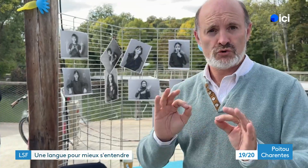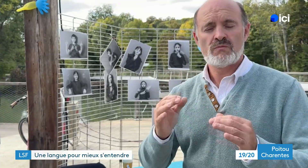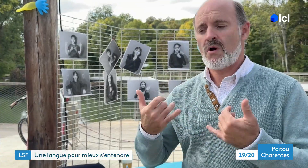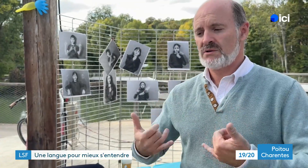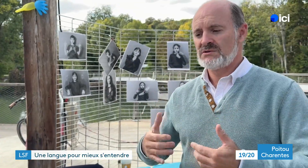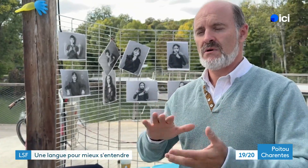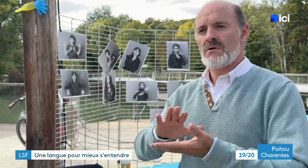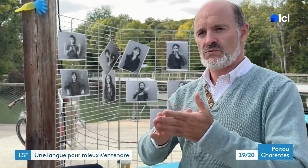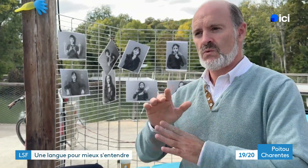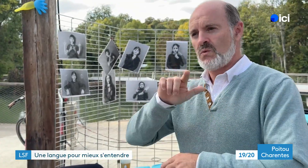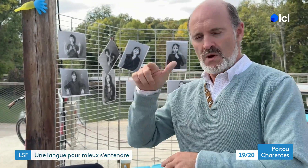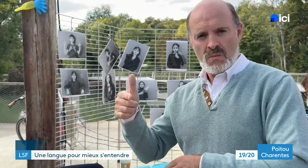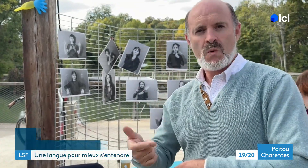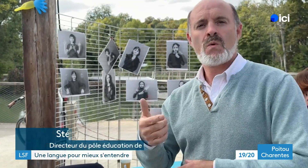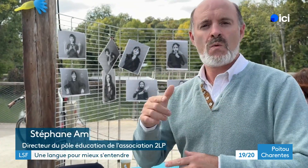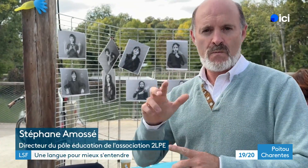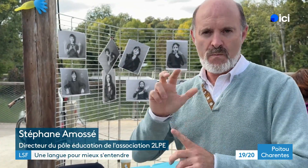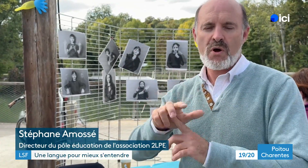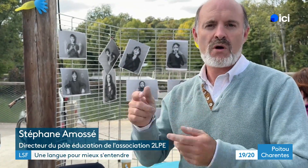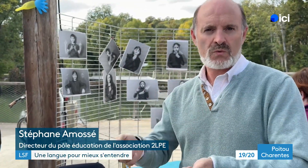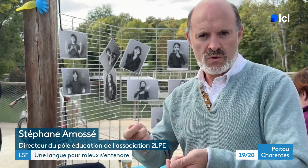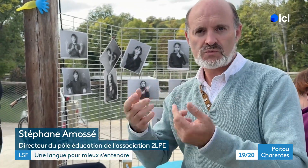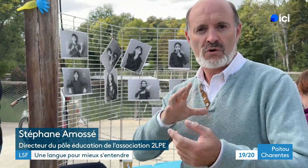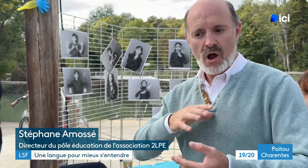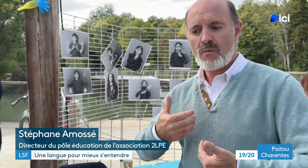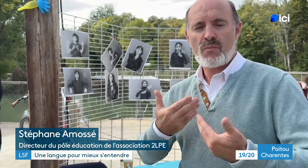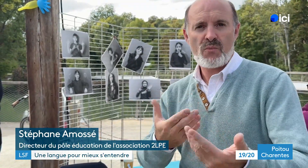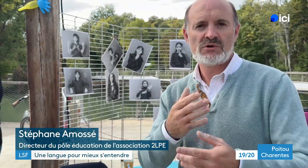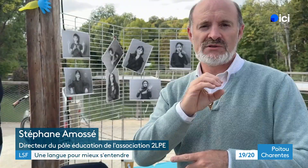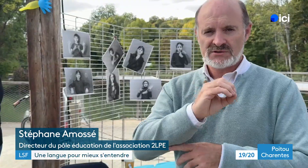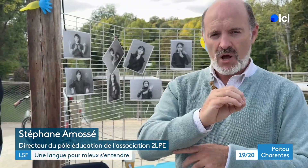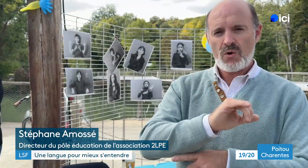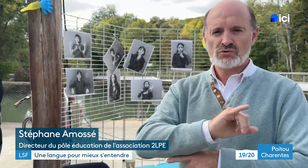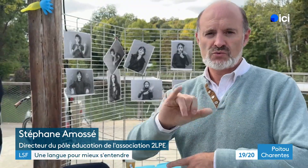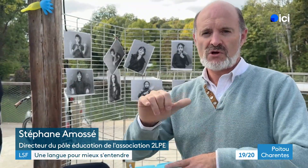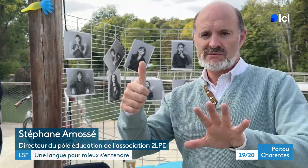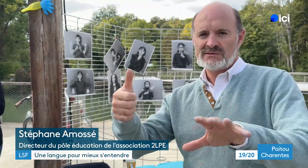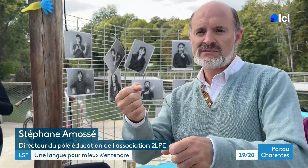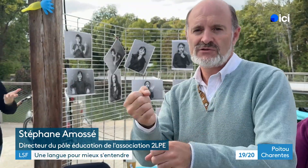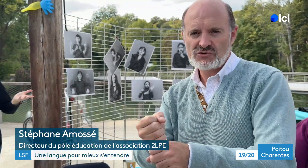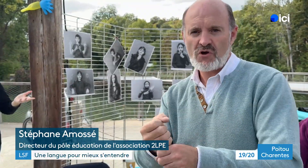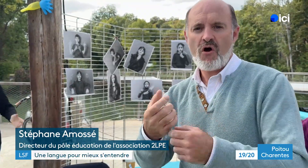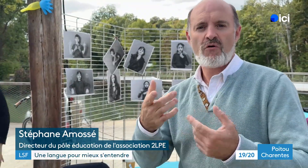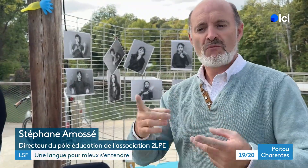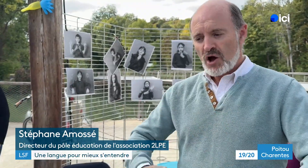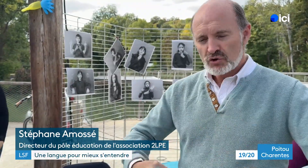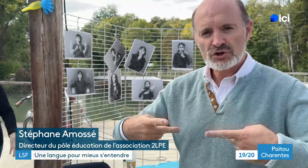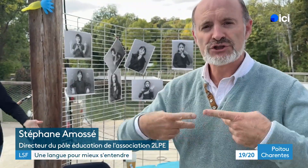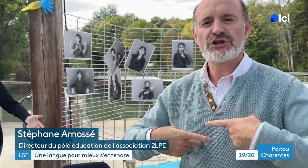Ici, nous, au sein de l'association de LPE, le pôle éducation, on accompagne notamment les enfants de 0 à